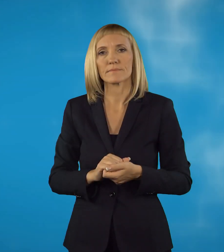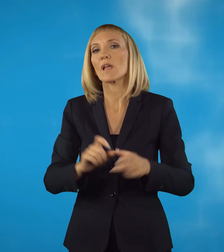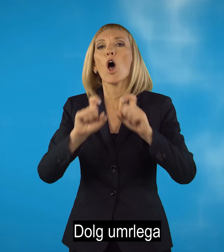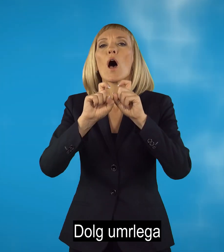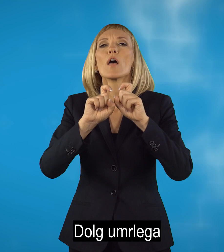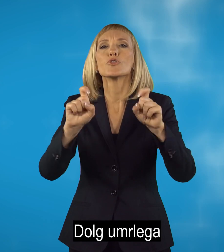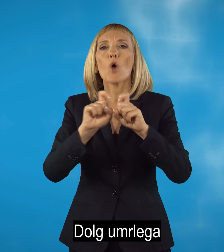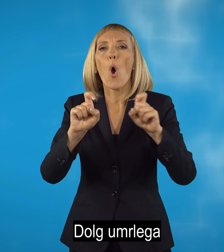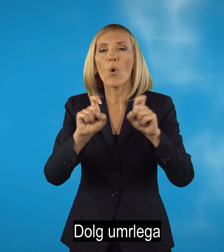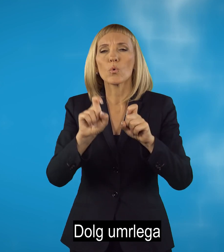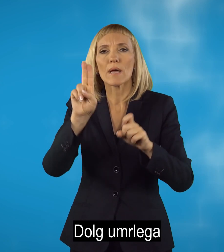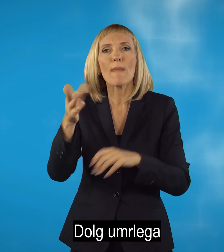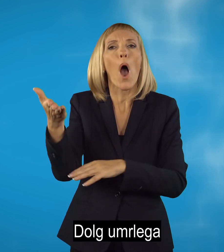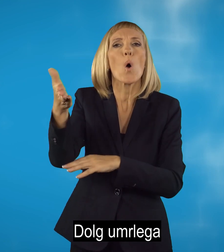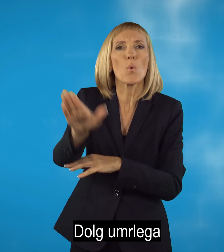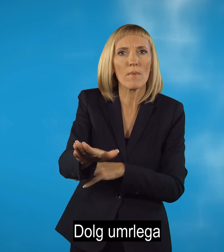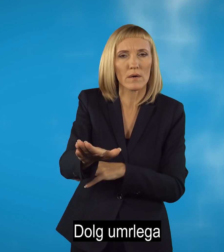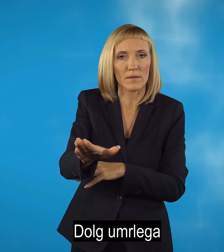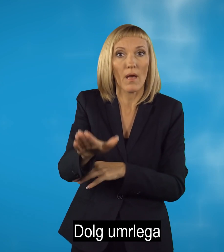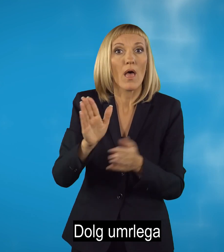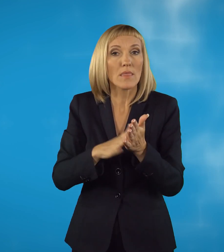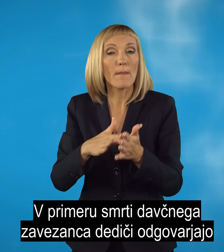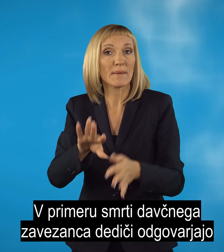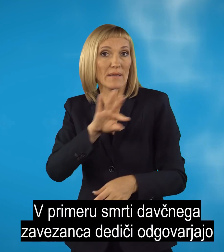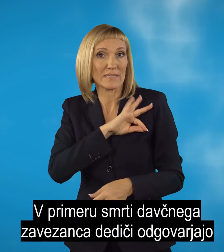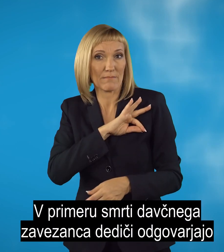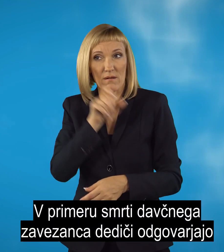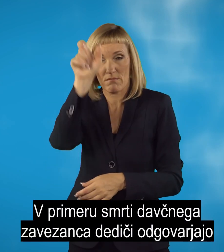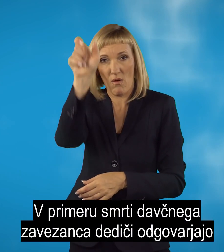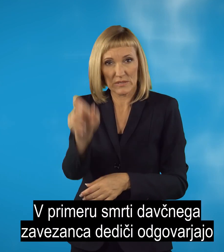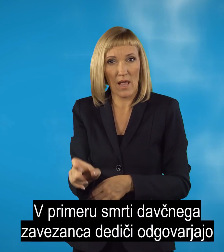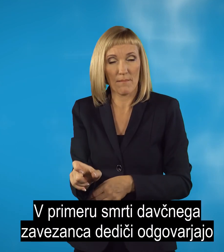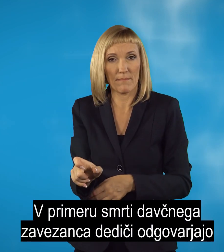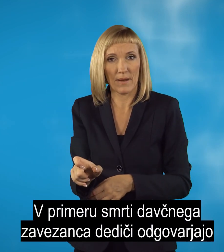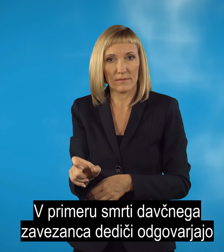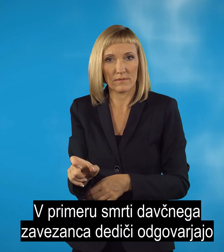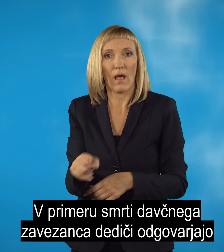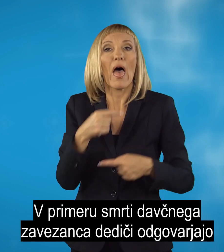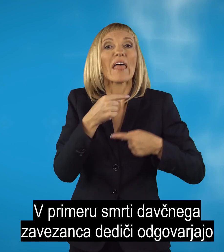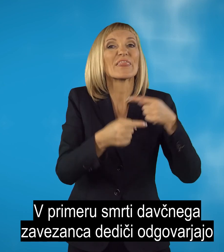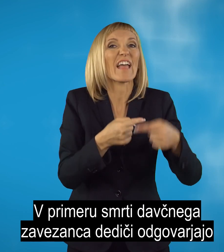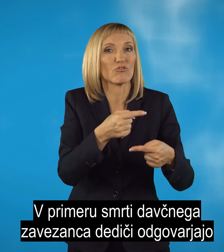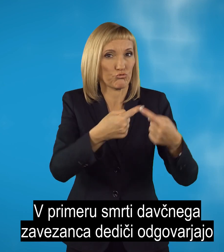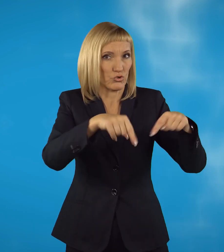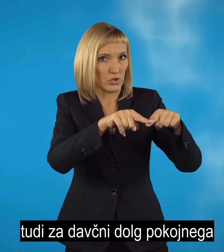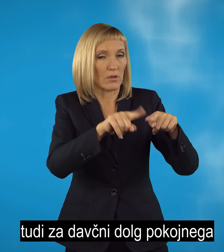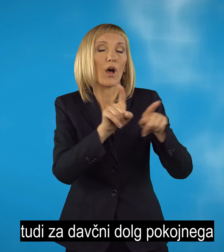Dolg umrlega. V primeru smrti davčnega zavezanca dediči odgovarjajo tudi za davčni